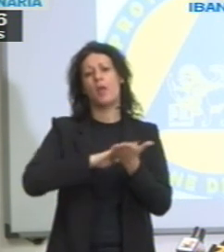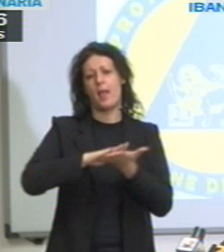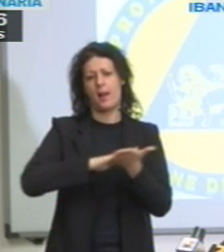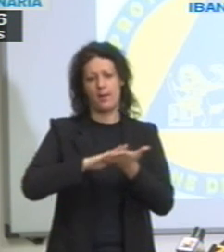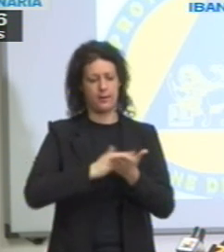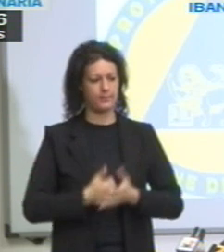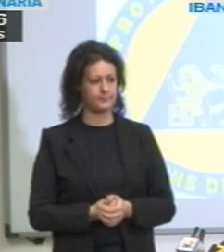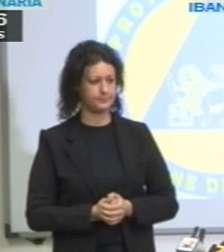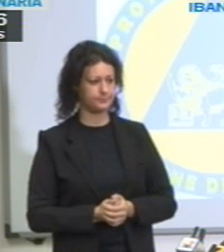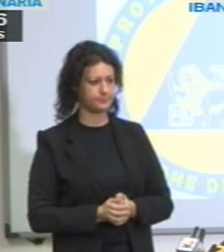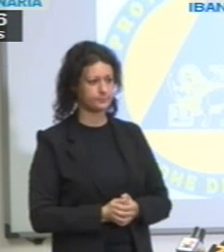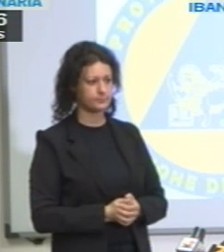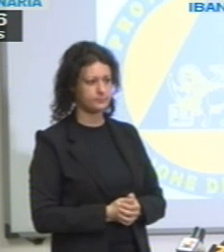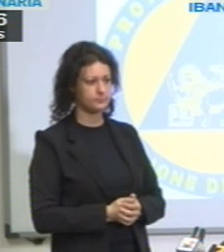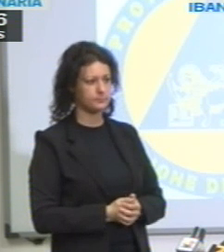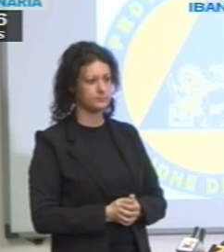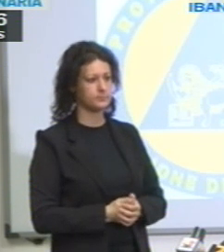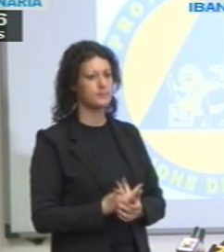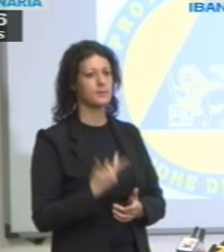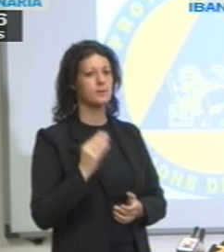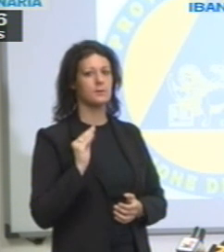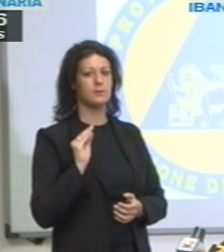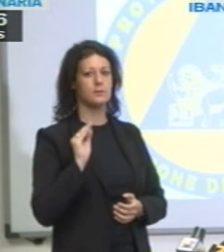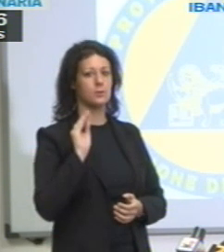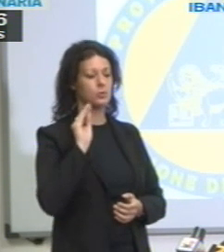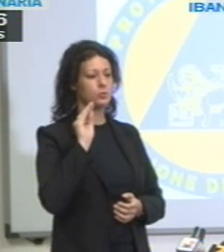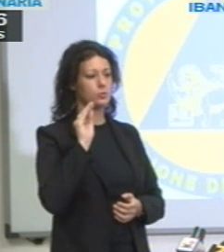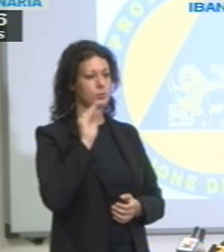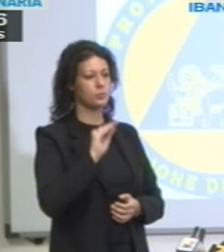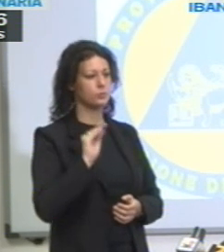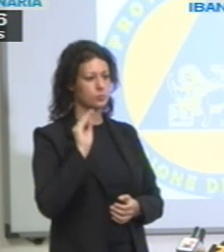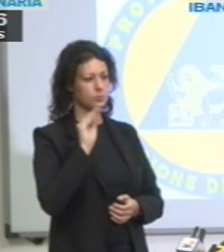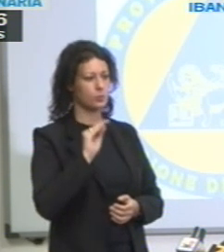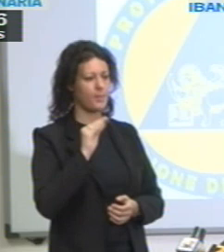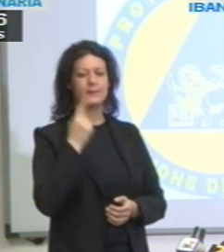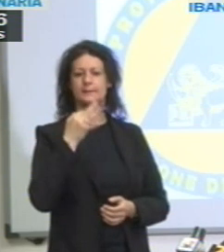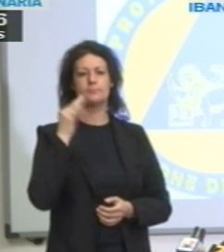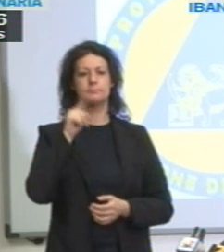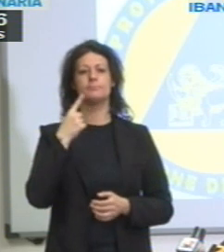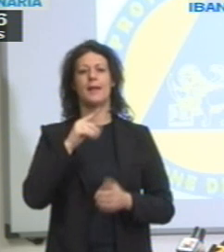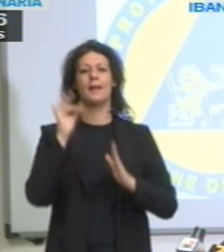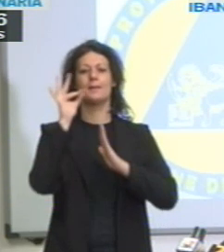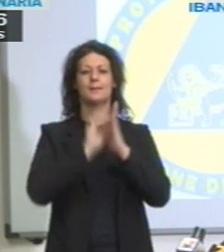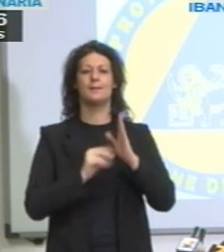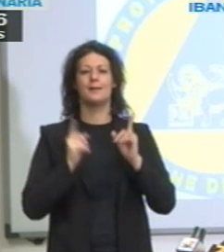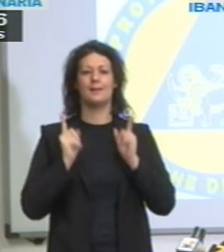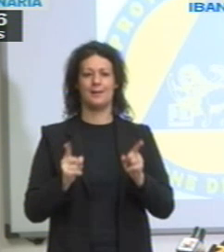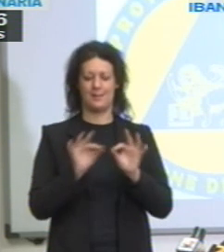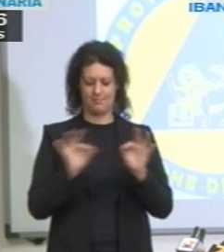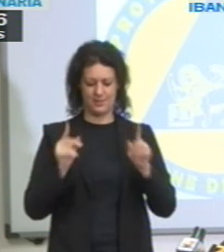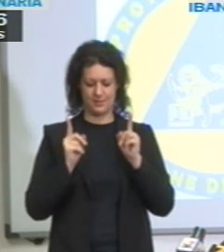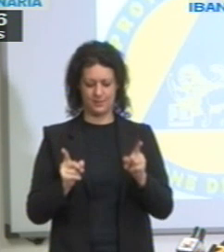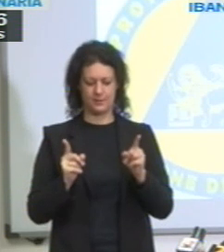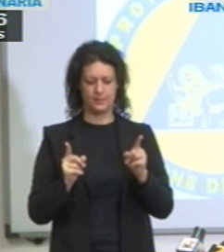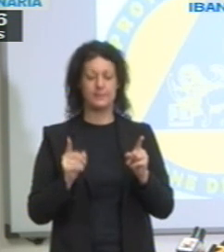Vandà, sempre con riferimento all'algoritmo, sulla riaperture differenziate, se l'algoritmo fosse in vigore oggi,